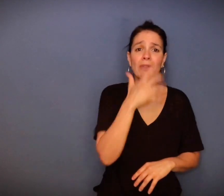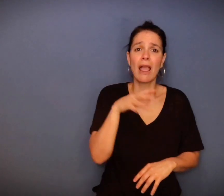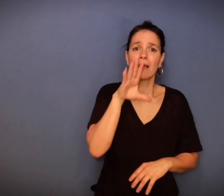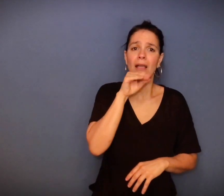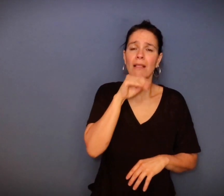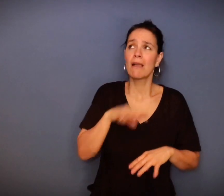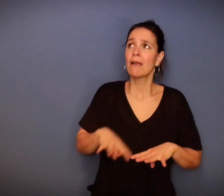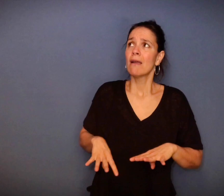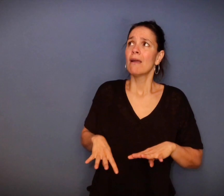Alors,